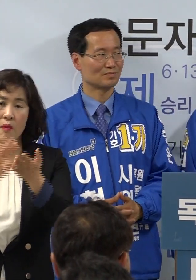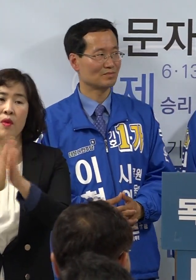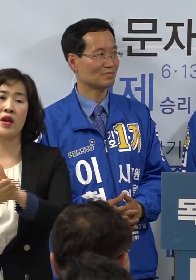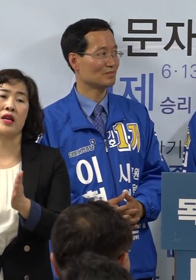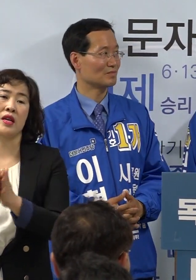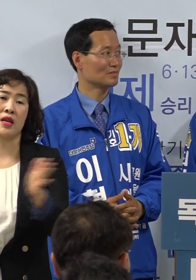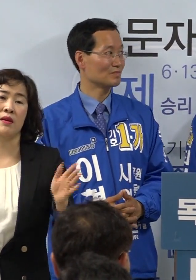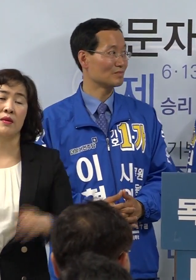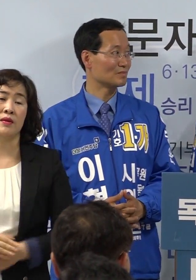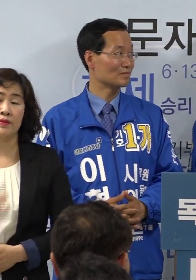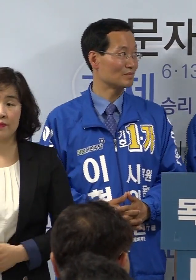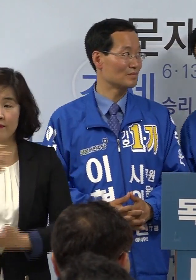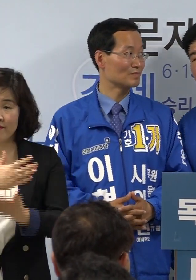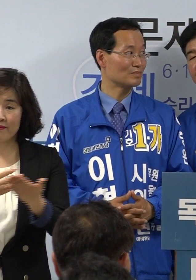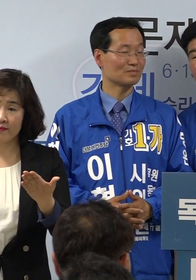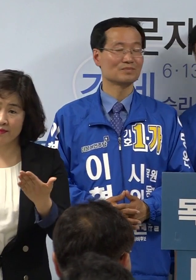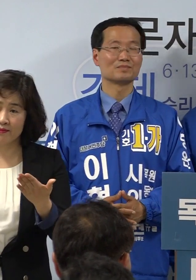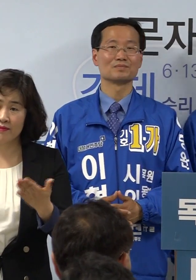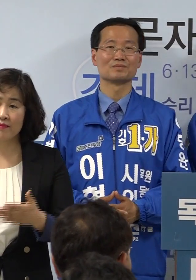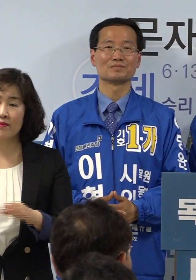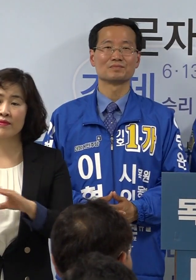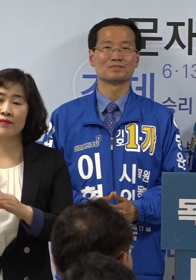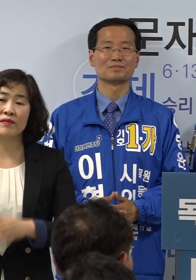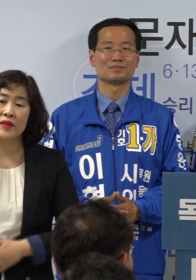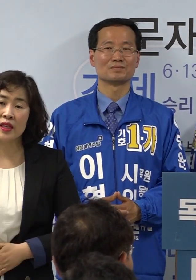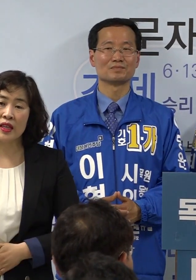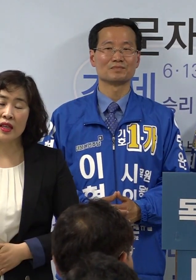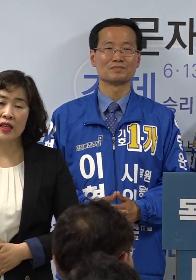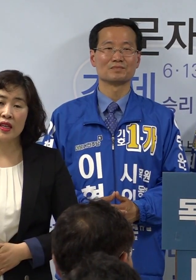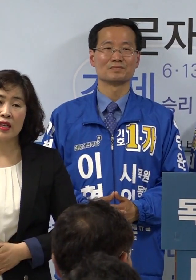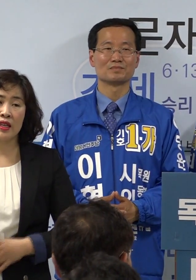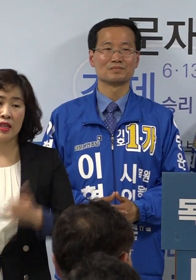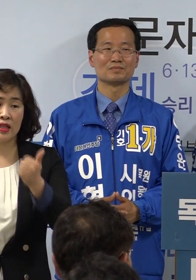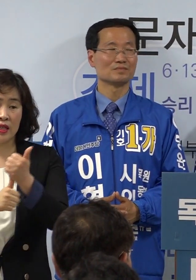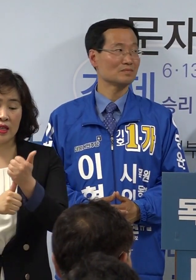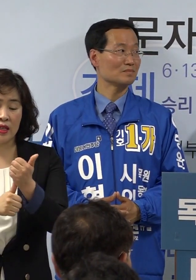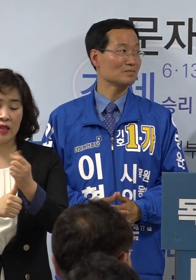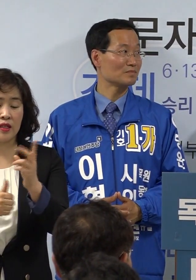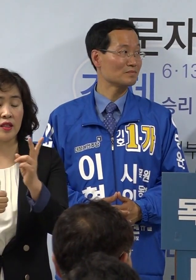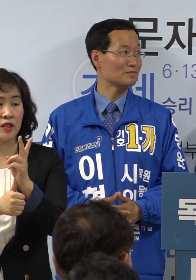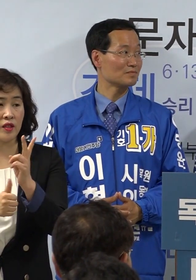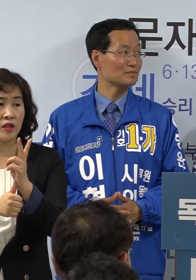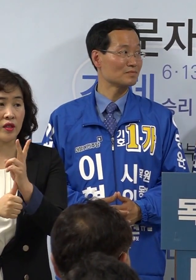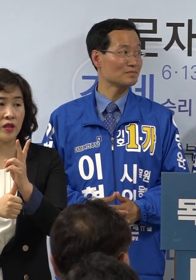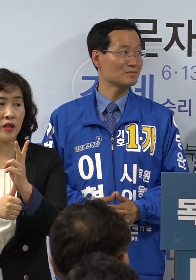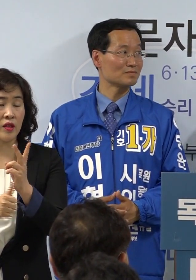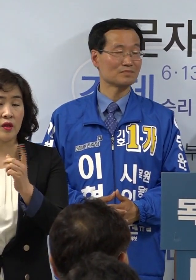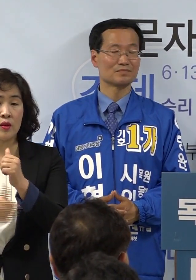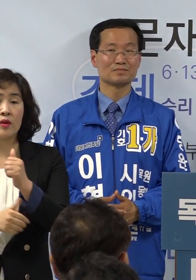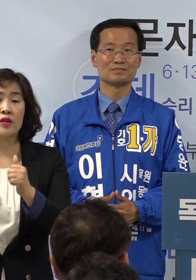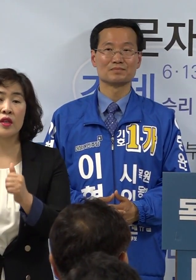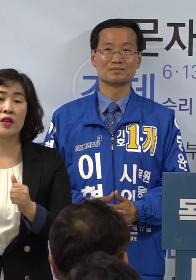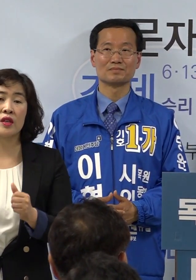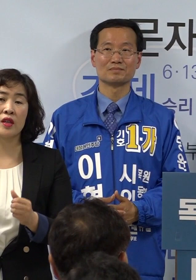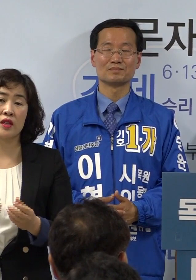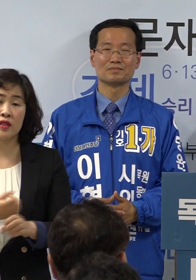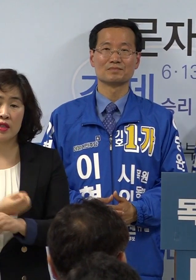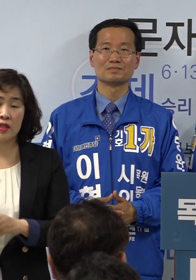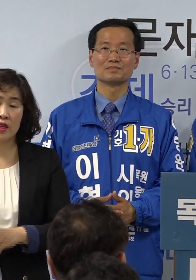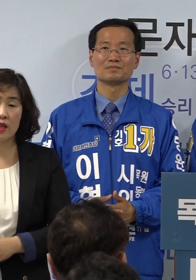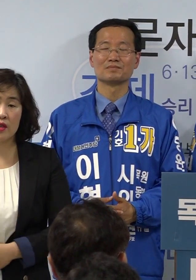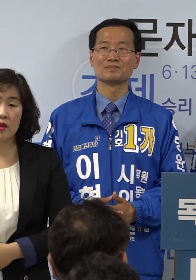이번에 판문점에서 우리 문재인 대통령께서 김정은 위원장에게 전달한 USB 칩 속에